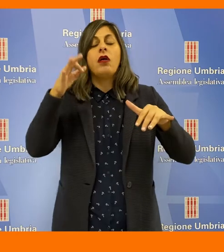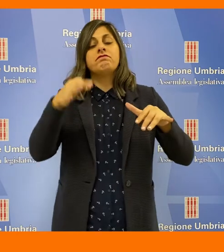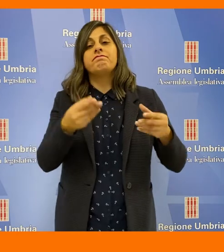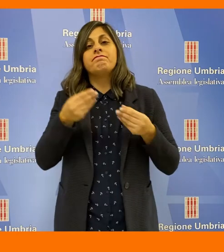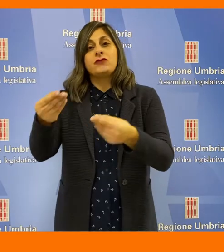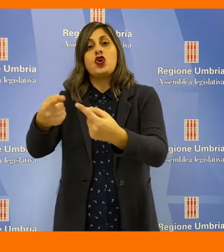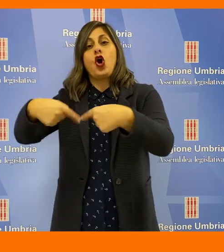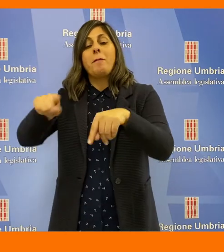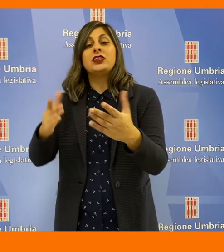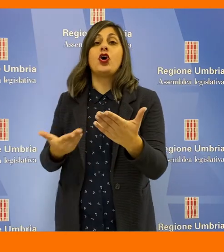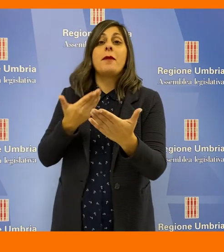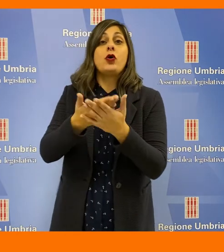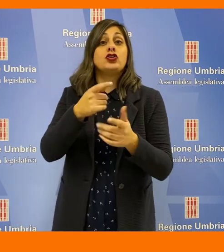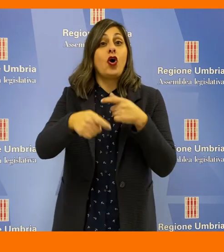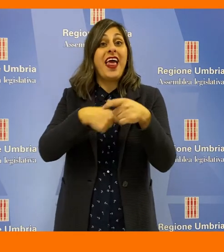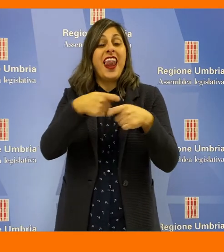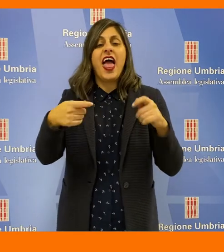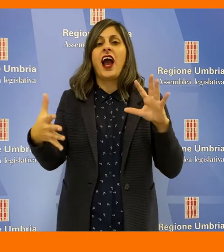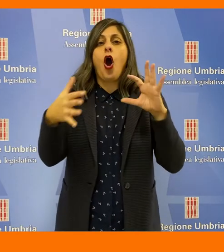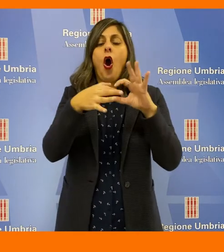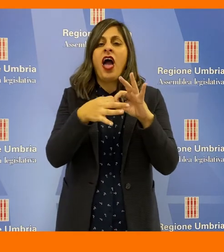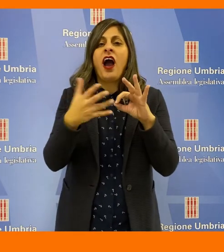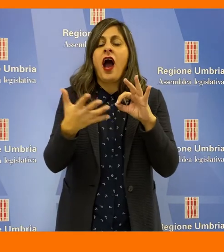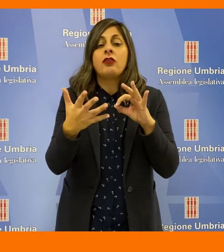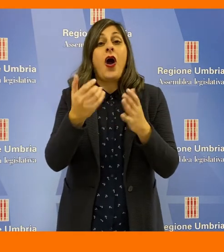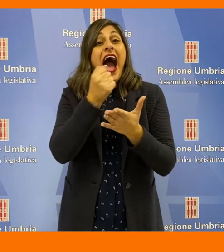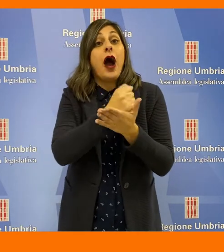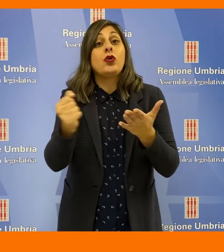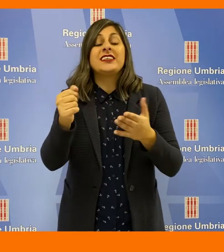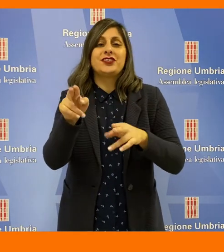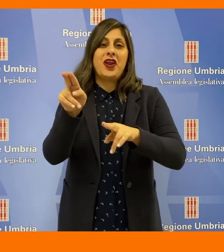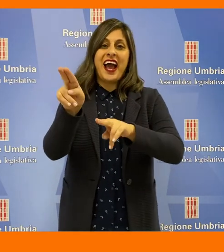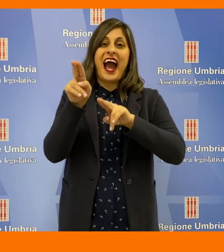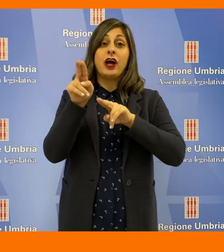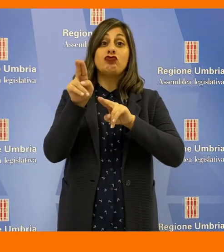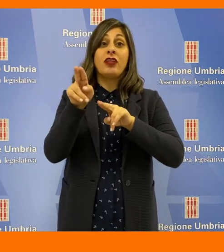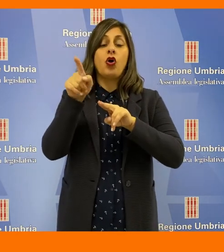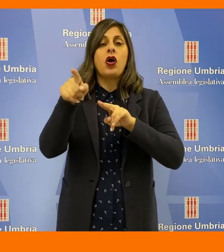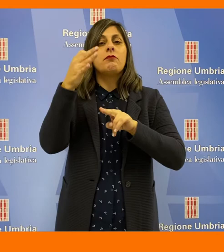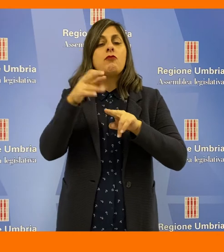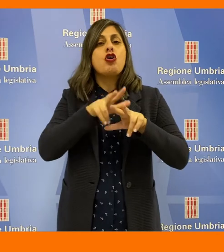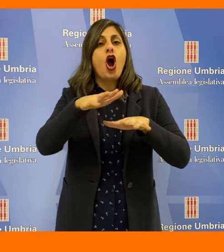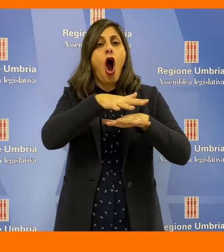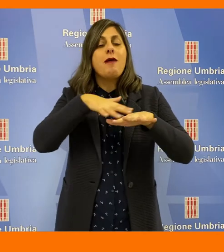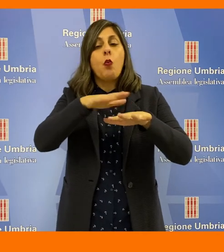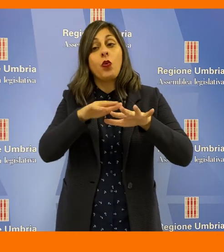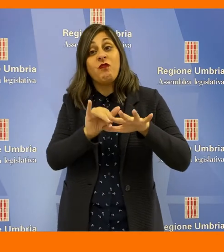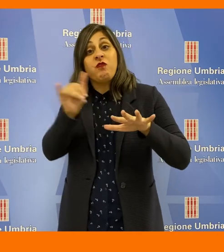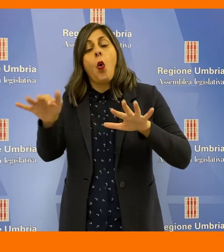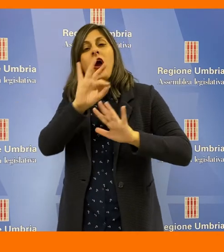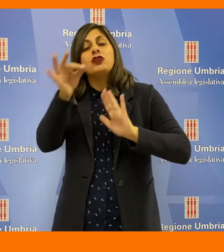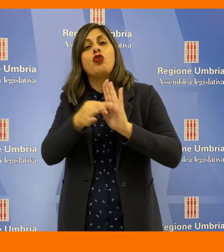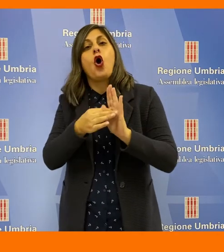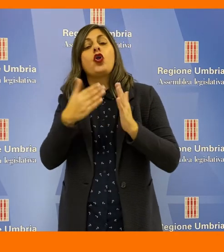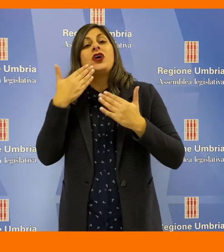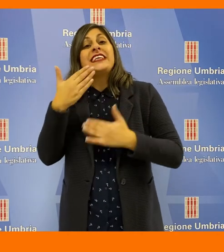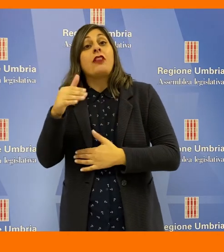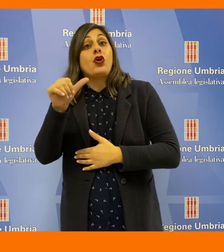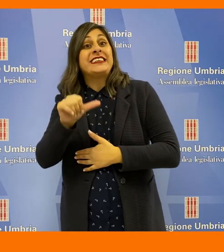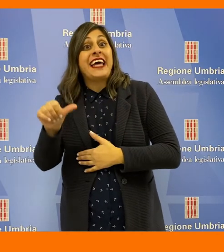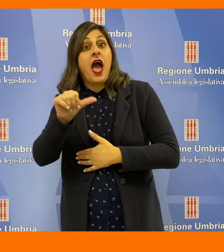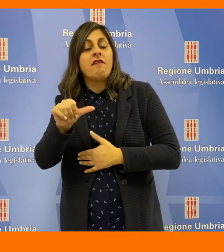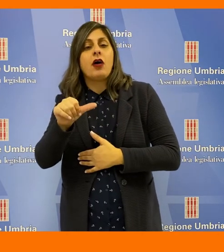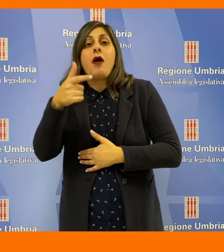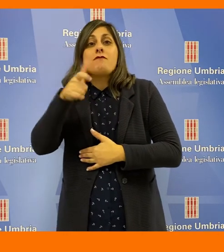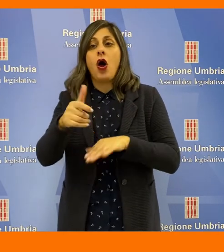seduta, l'Aula ha poi deciso per il rinvio in commissione della mozione della Lega relativa all'autorizzazione per i cacciatori di uscire dal proprio